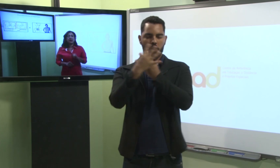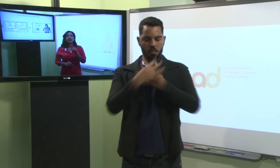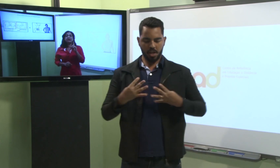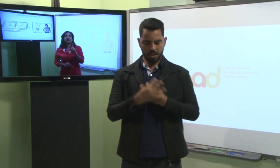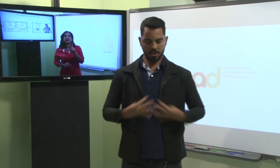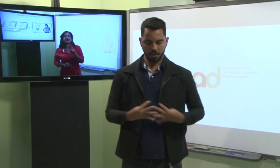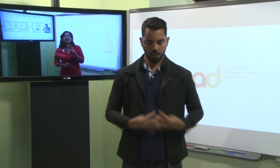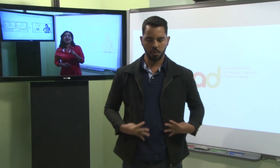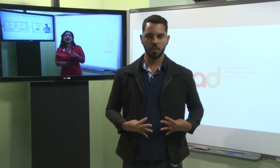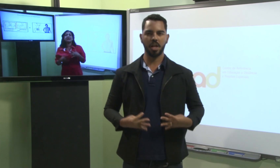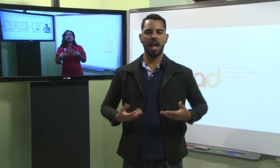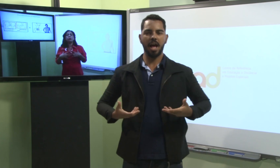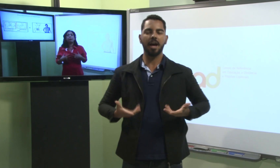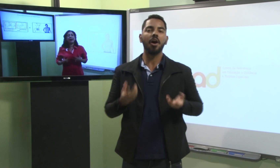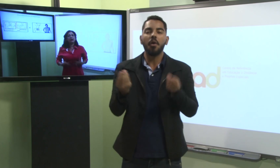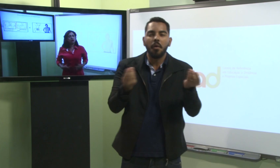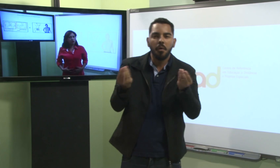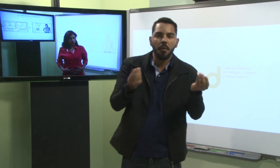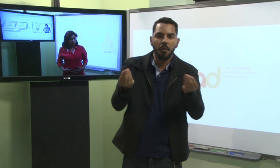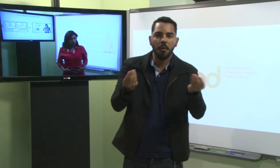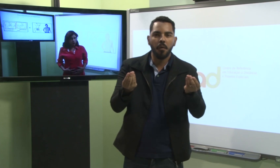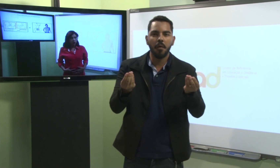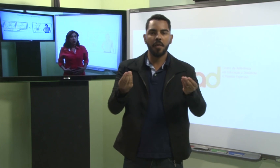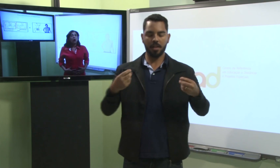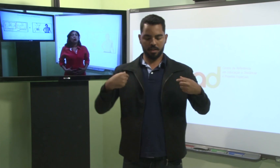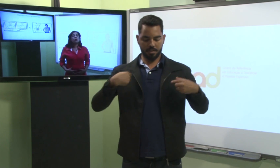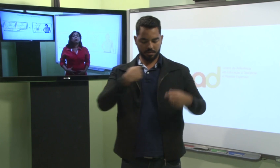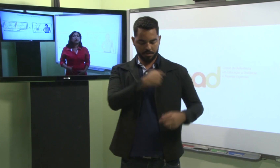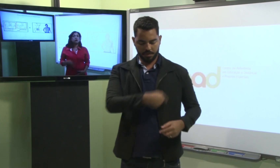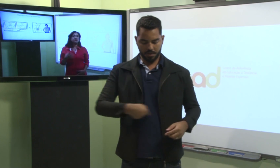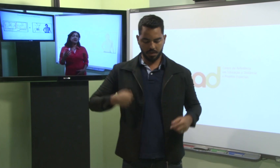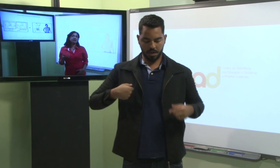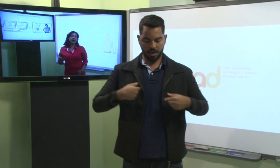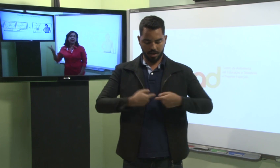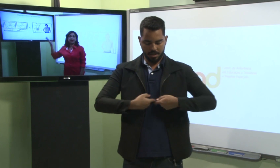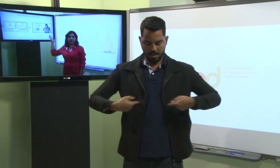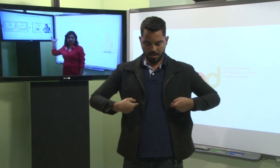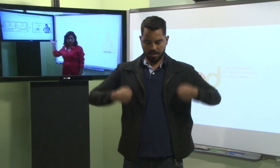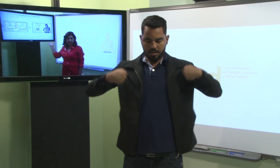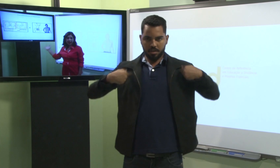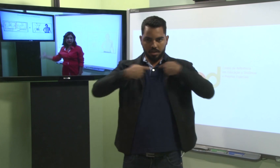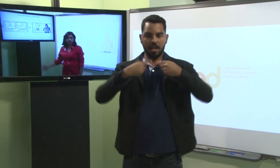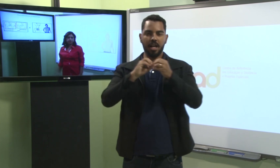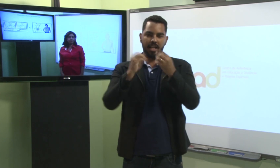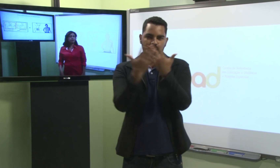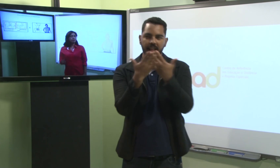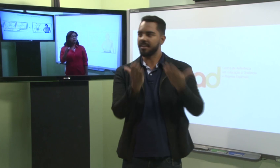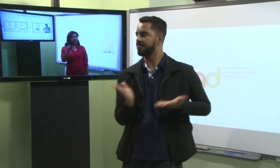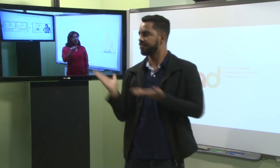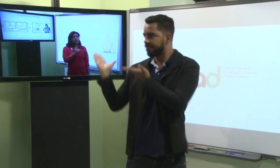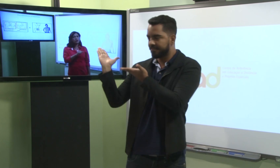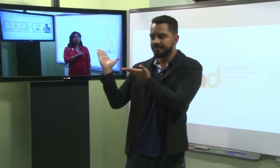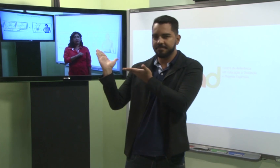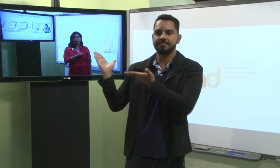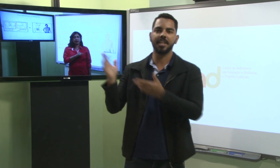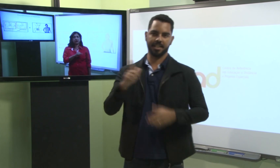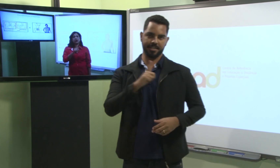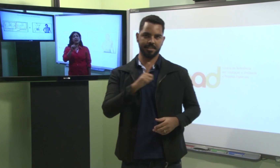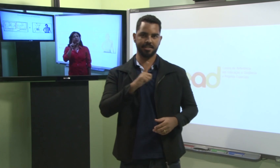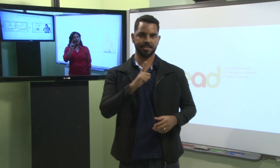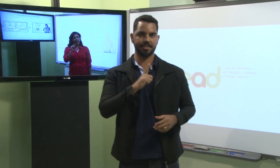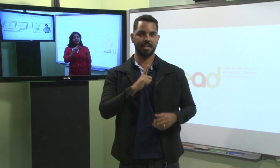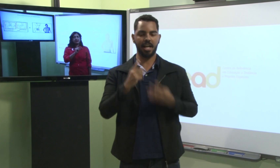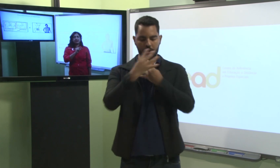adjetivas serão desenhadas no peito do emissor, como pode observar neste slide. Lembrando